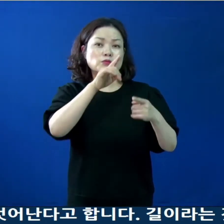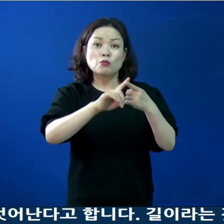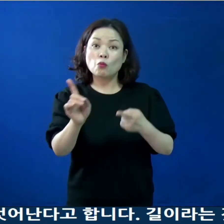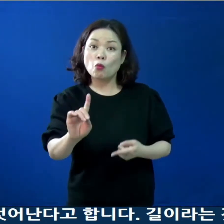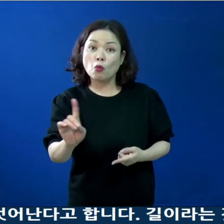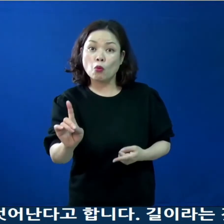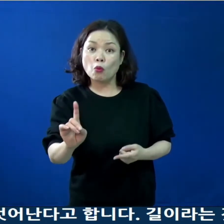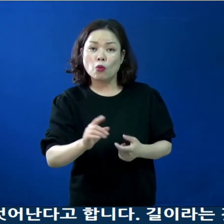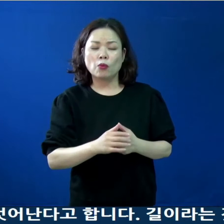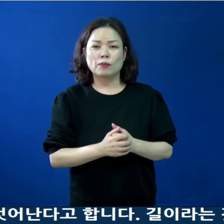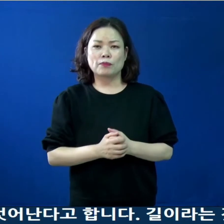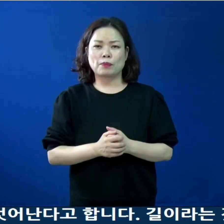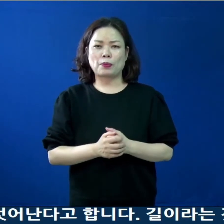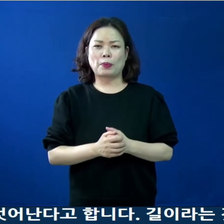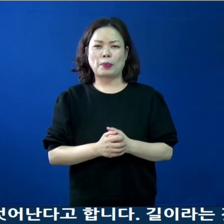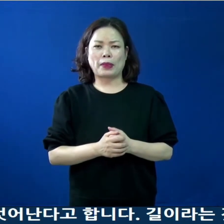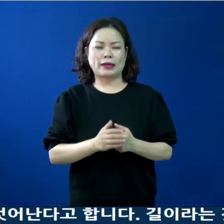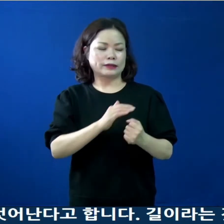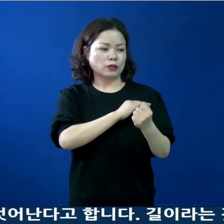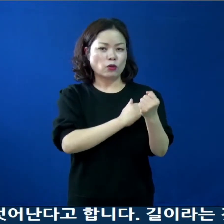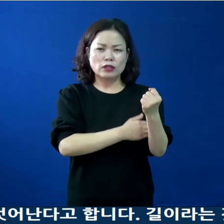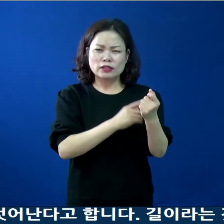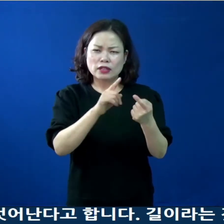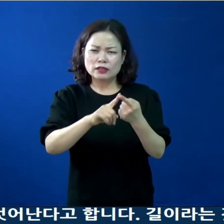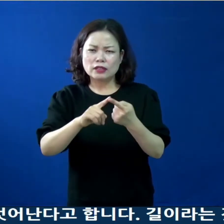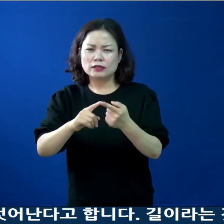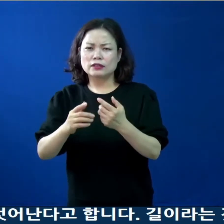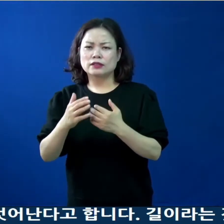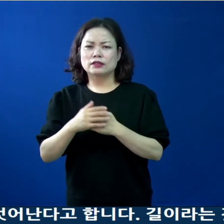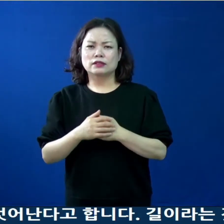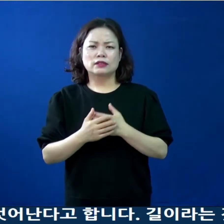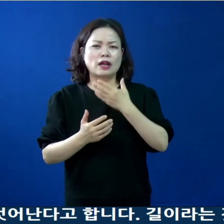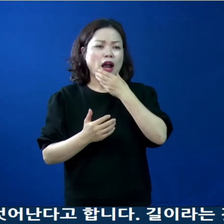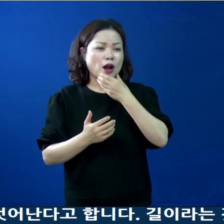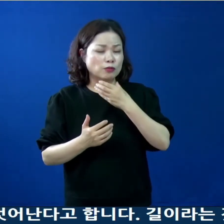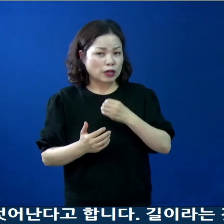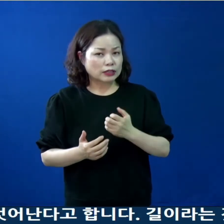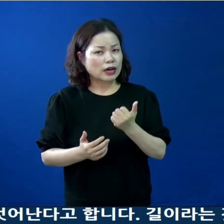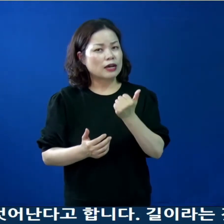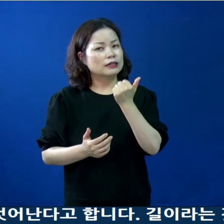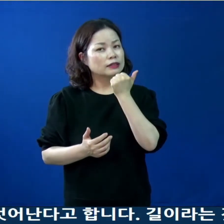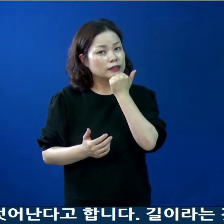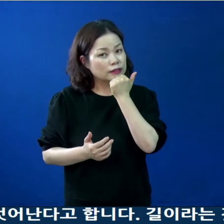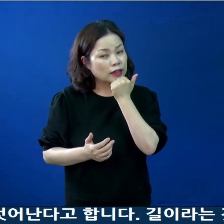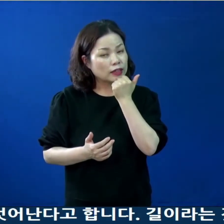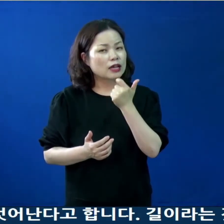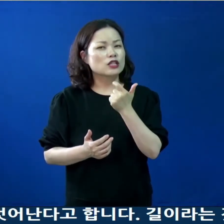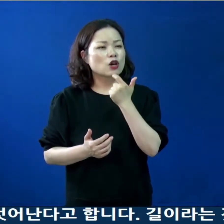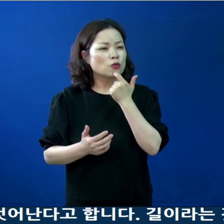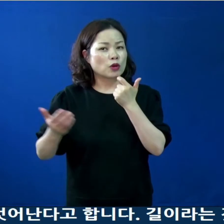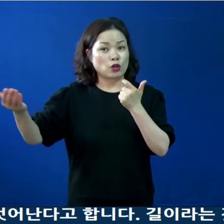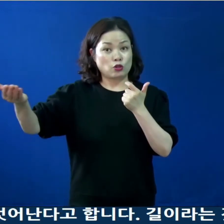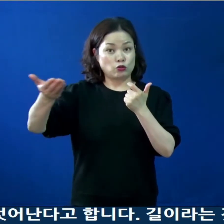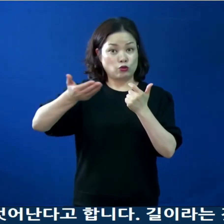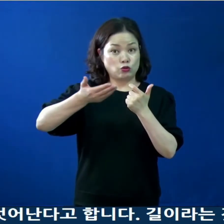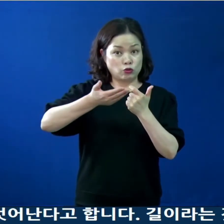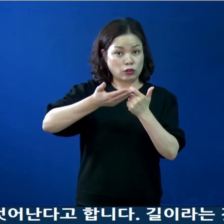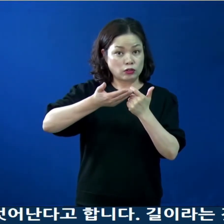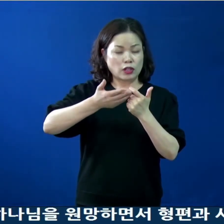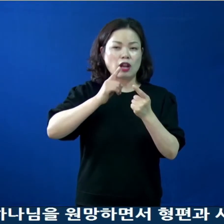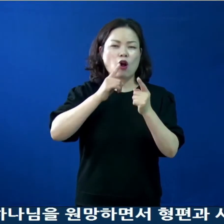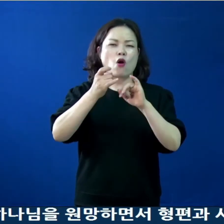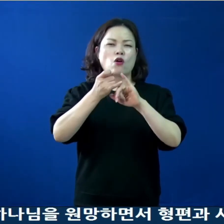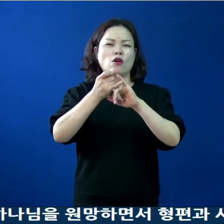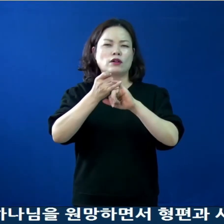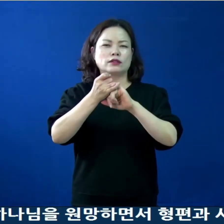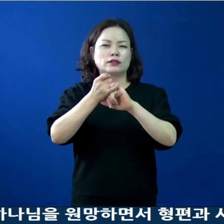뭘까요? 이런 겁니다. 아브라함과 이삭과 야곱에게 주셨던 그 언약, 내 씨로 말미암아 복을 받을